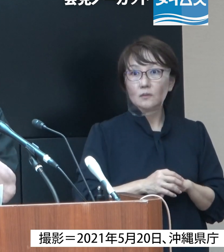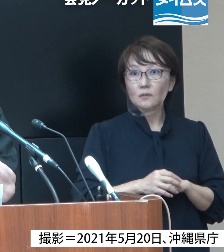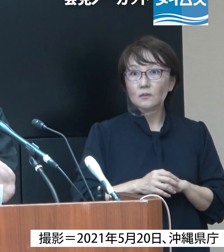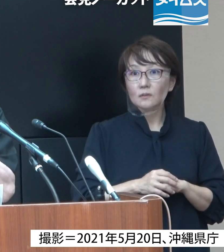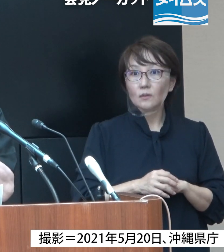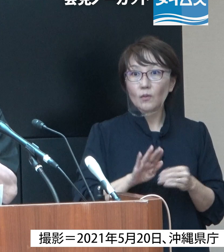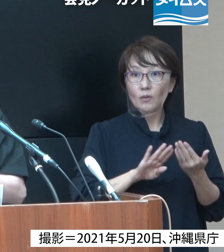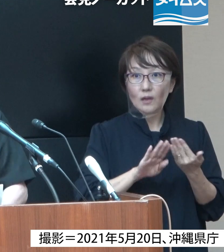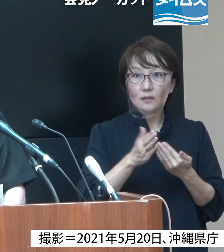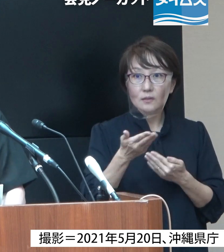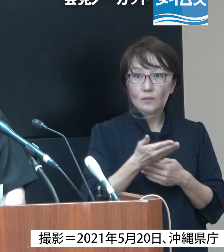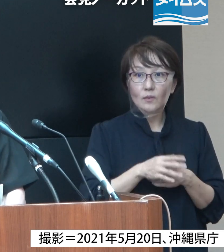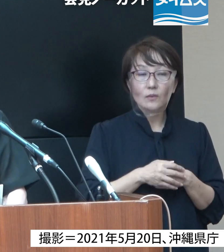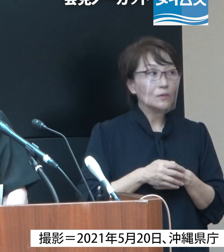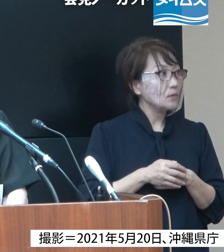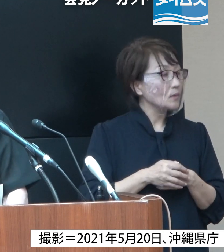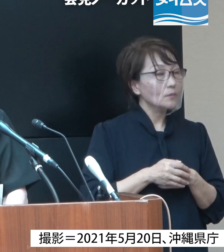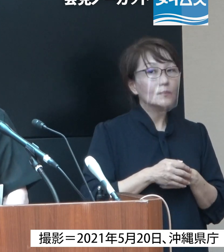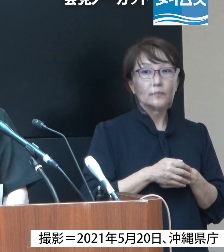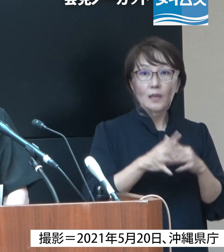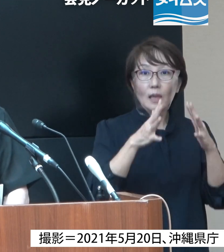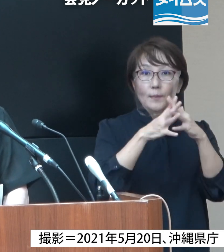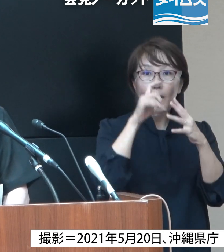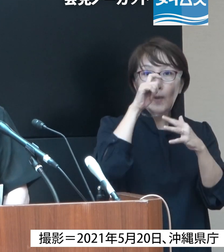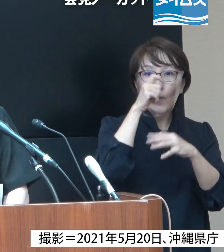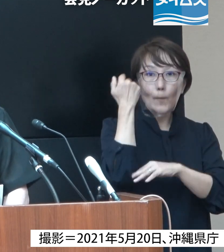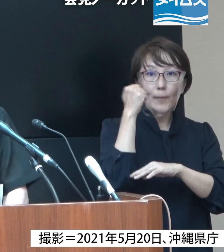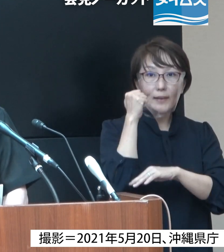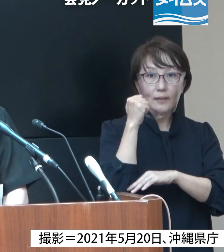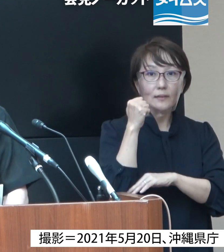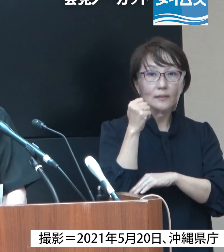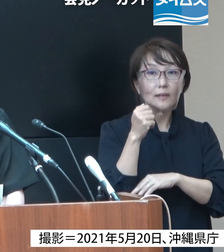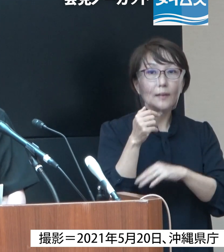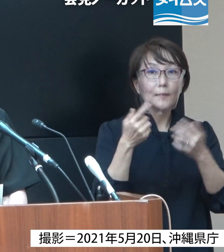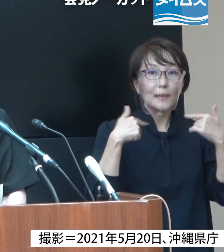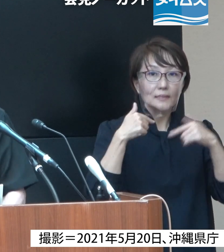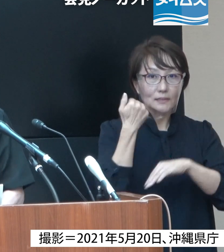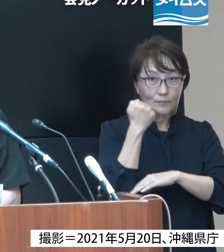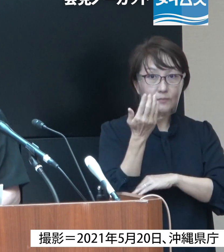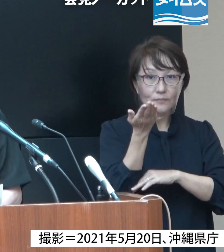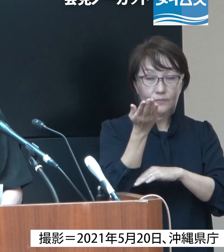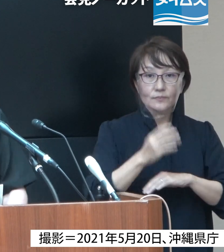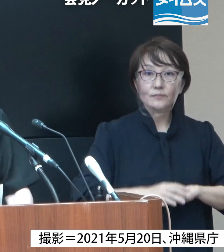他にございますか？宮熊由美さんどうぞ。